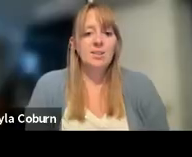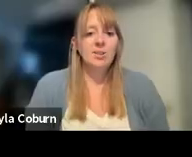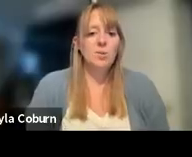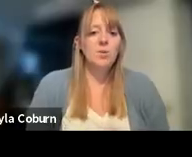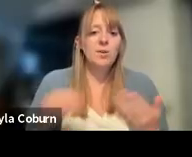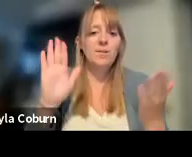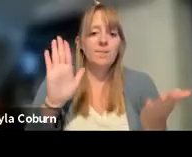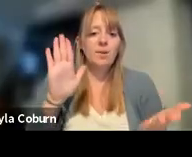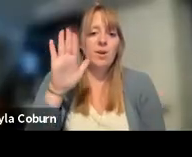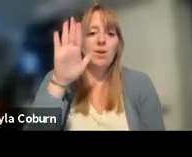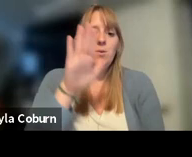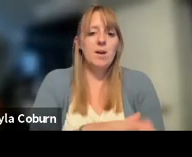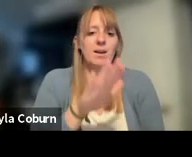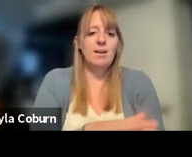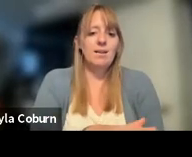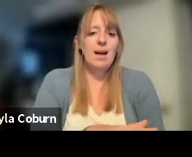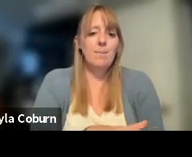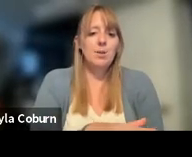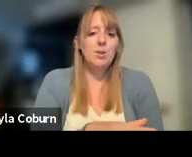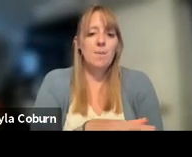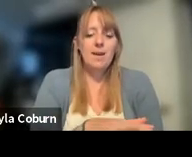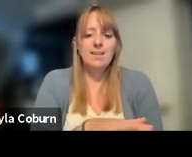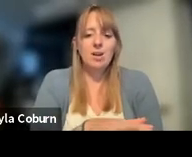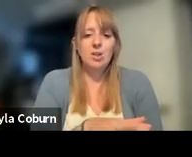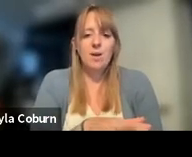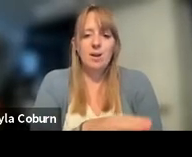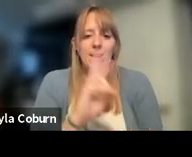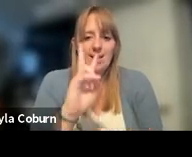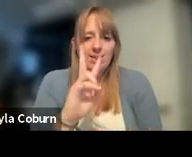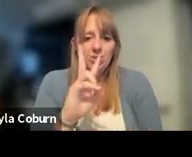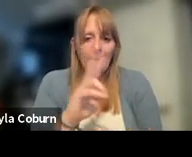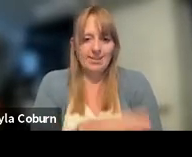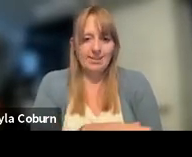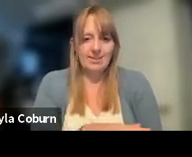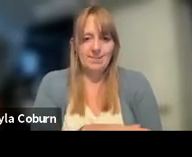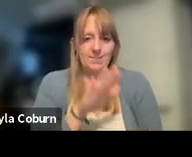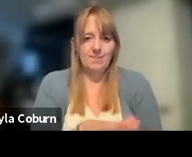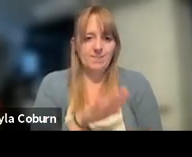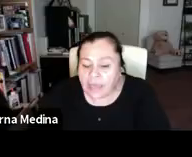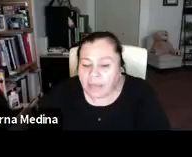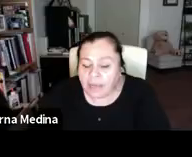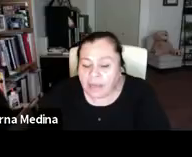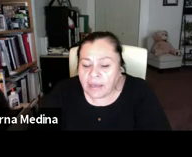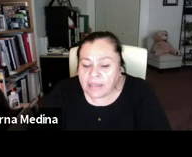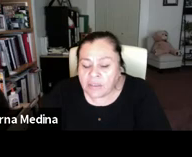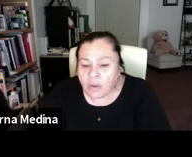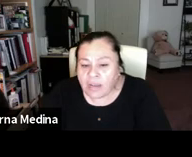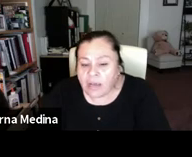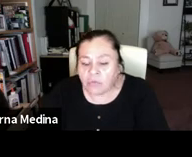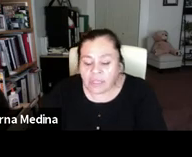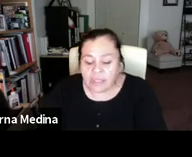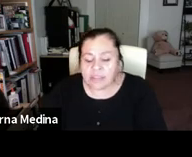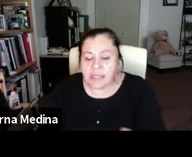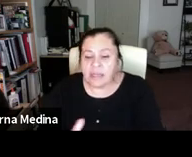Next is school, where you clap your top hand onto your bottom hand twice. Para